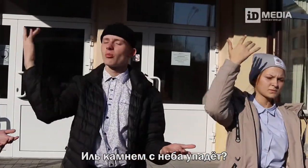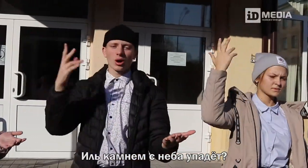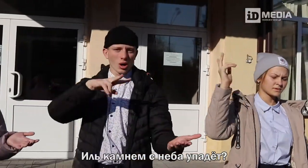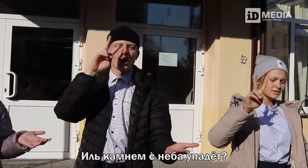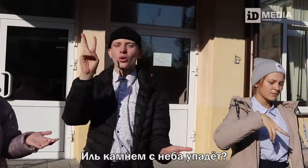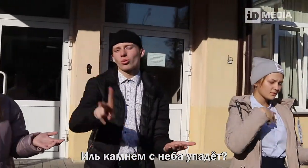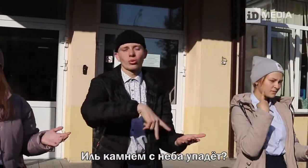неба